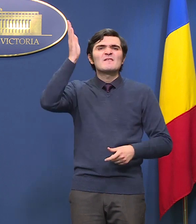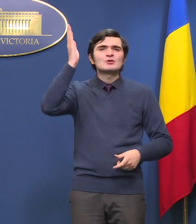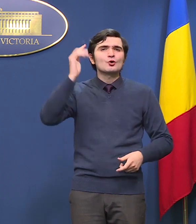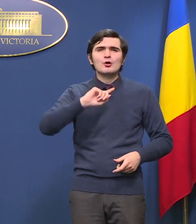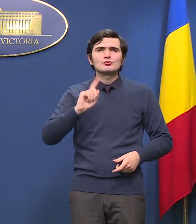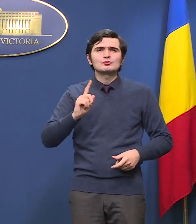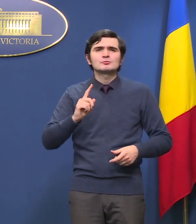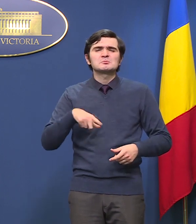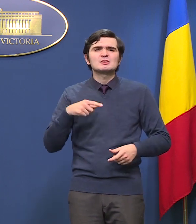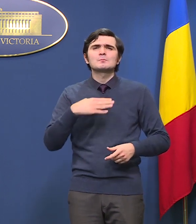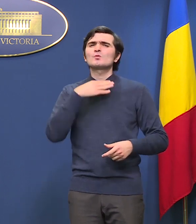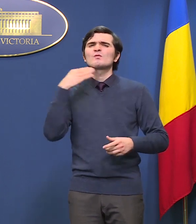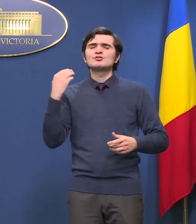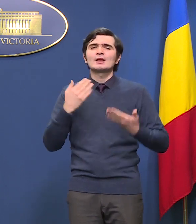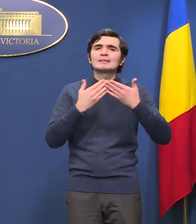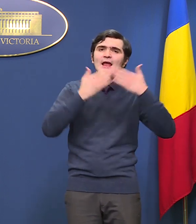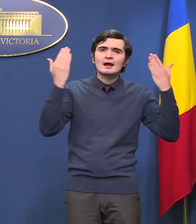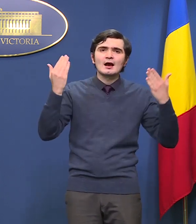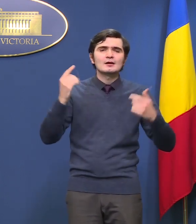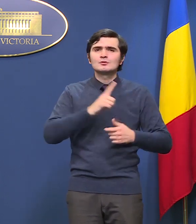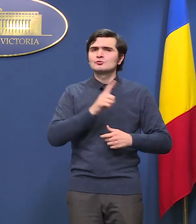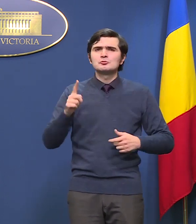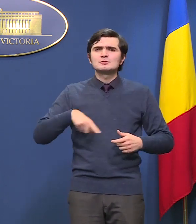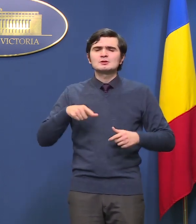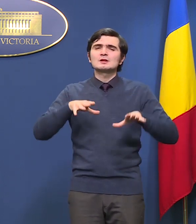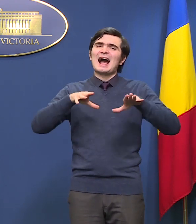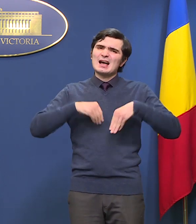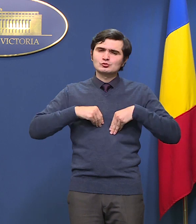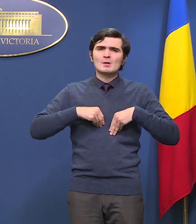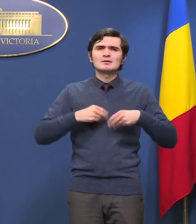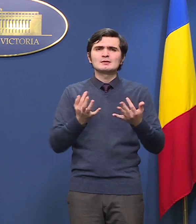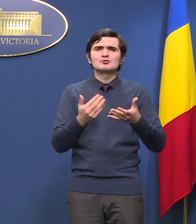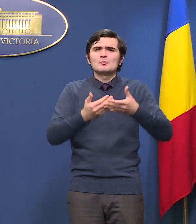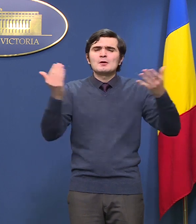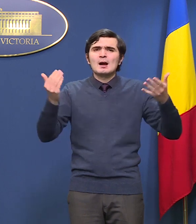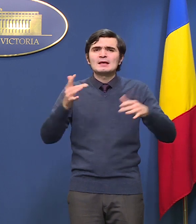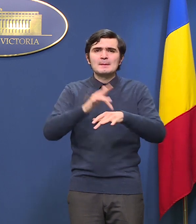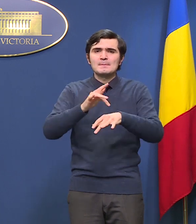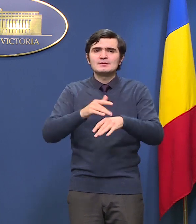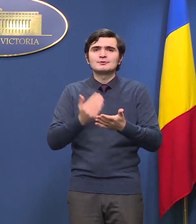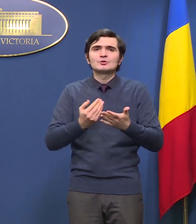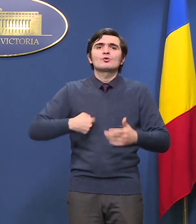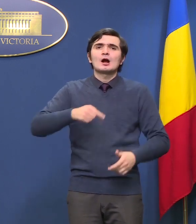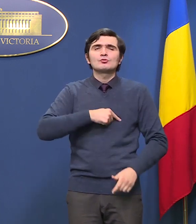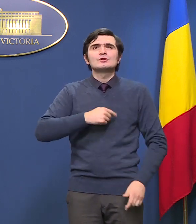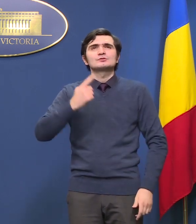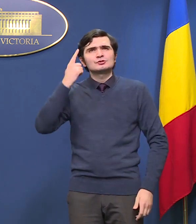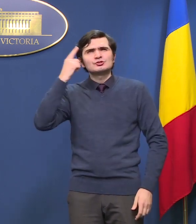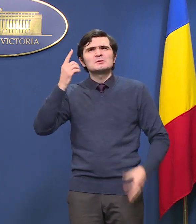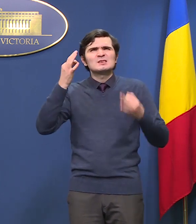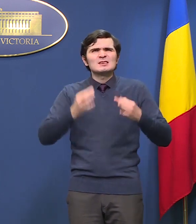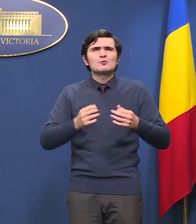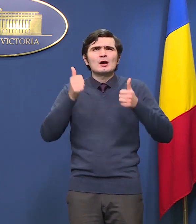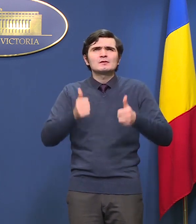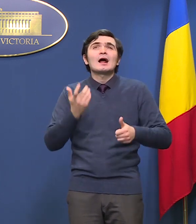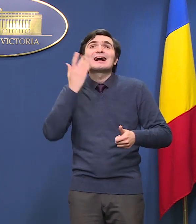suficient de clare și de asumate de un număr mare de epidemiologi, astfel încât să putem să anticipăm cu adevărat când vom atinge